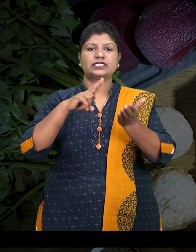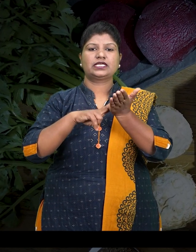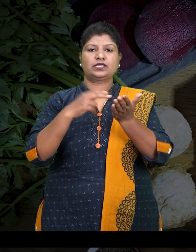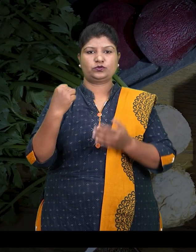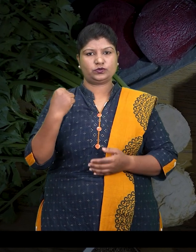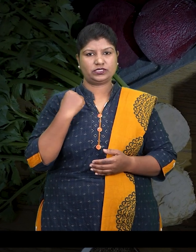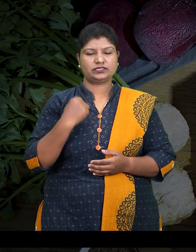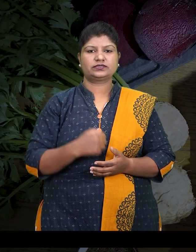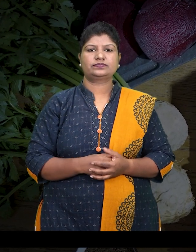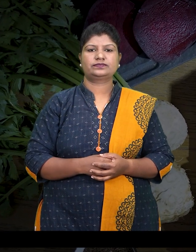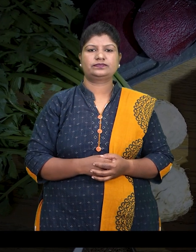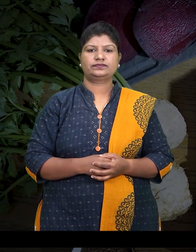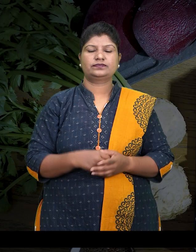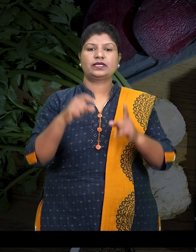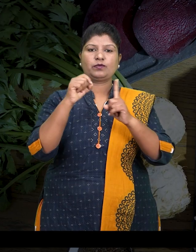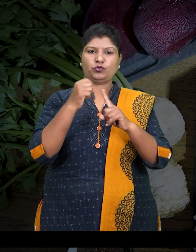पोषक तत्व,